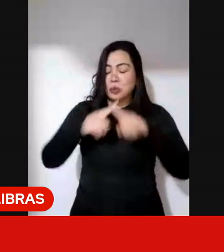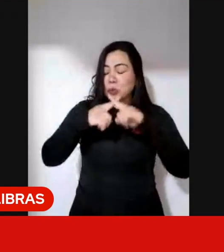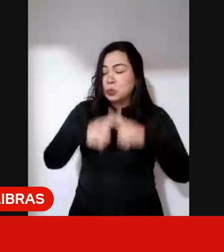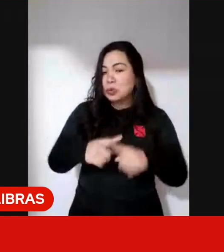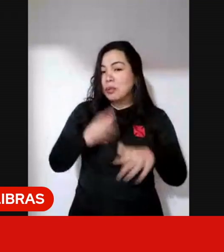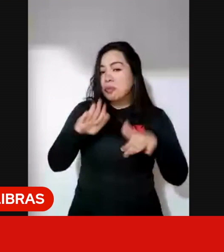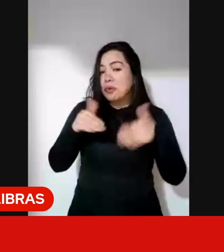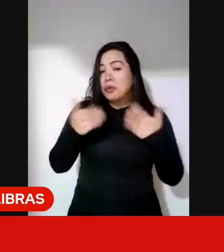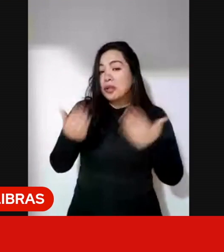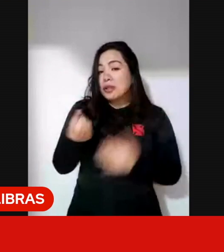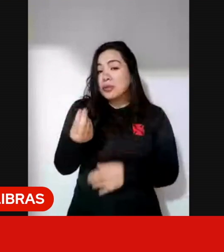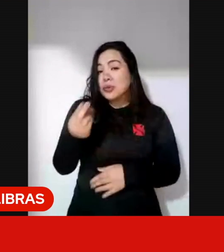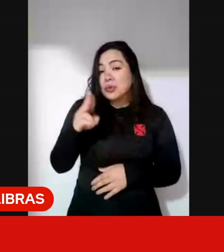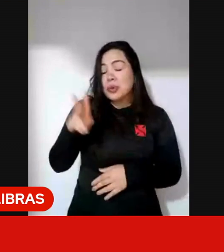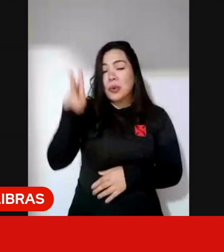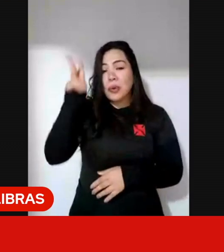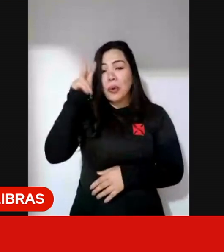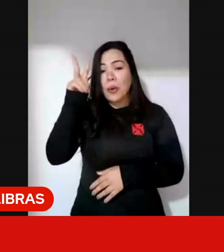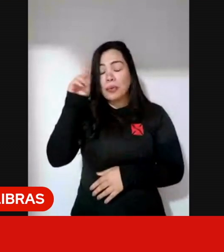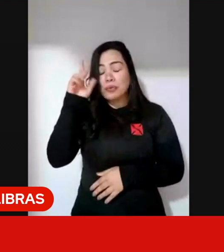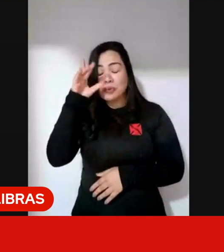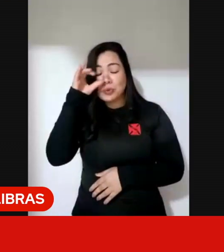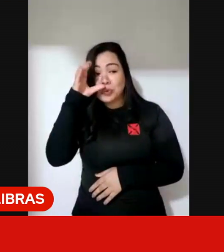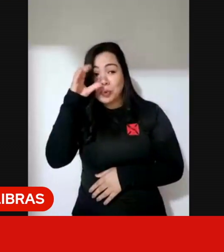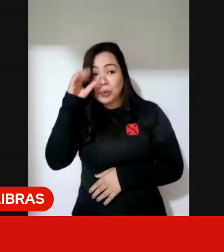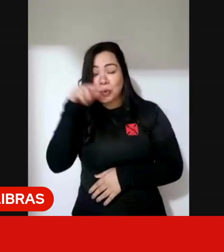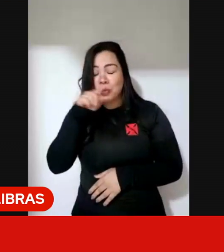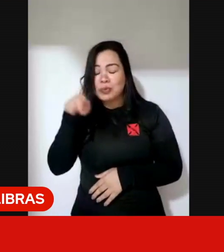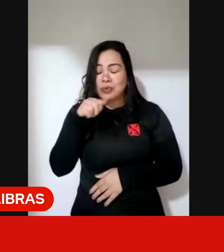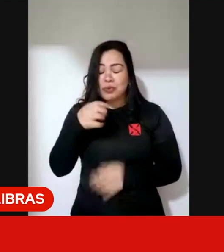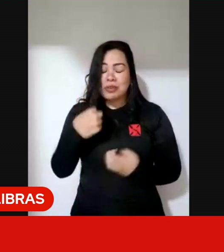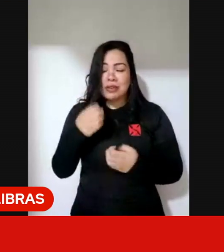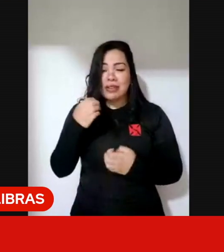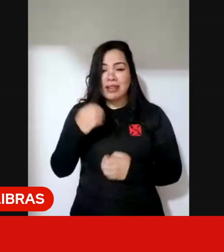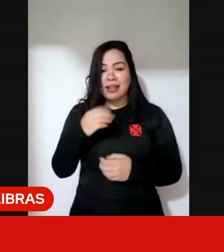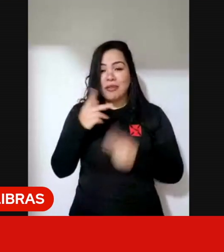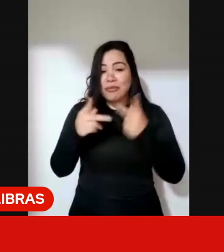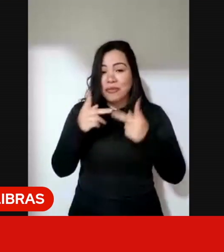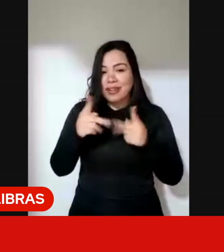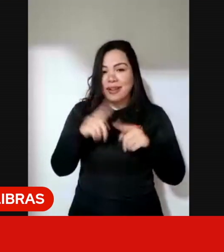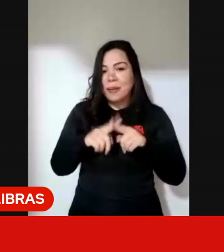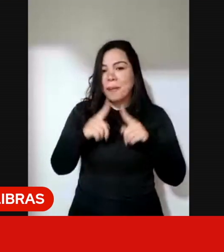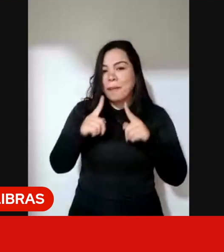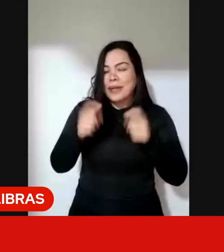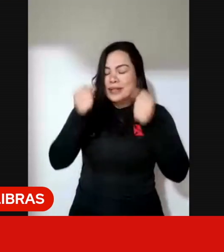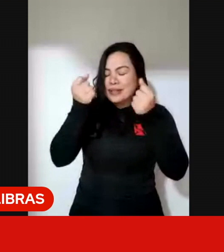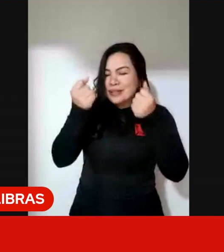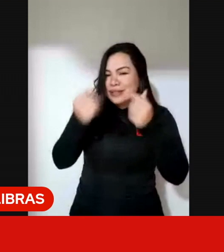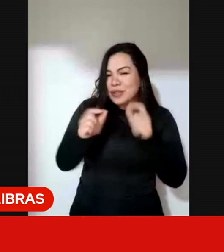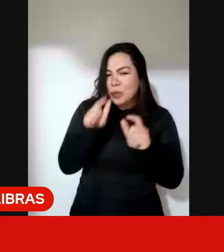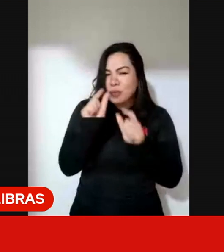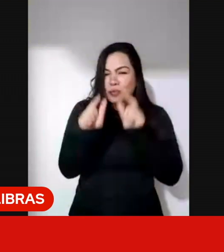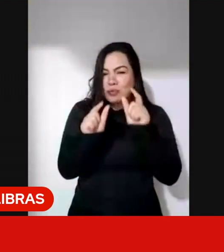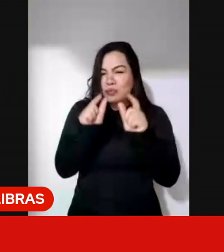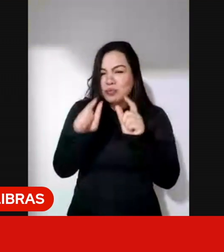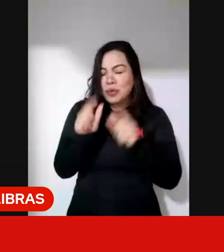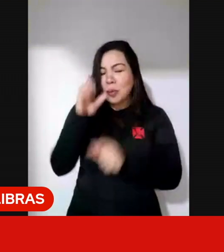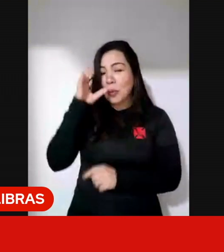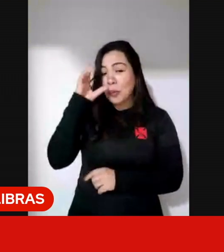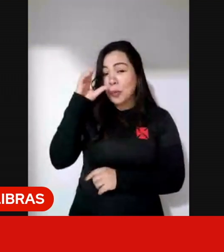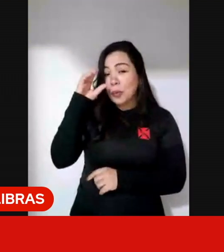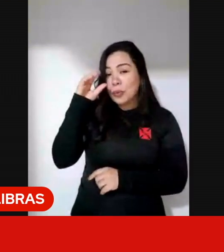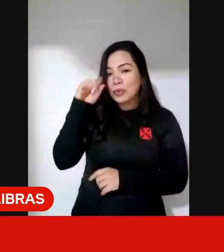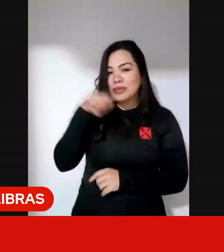ou pode ser a história curiosa que você quiser contar, mas conta pra gente um pouco de alguma curiosidade, algum